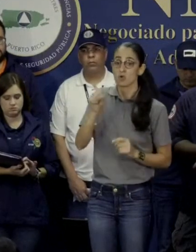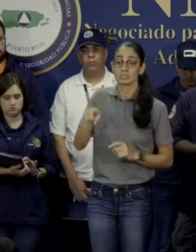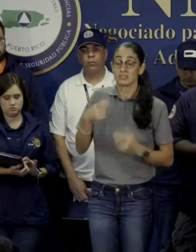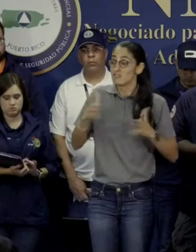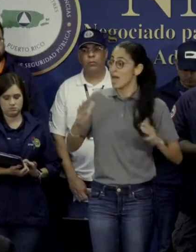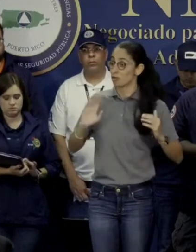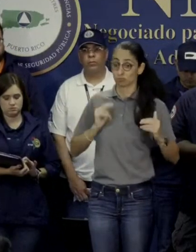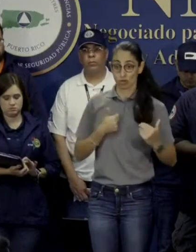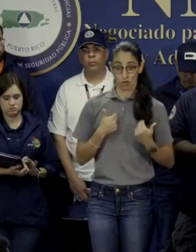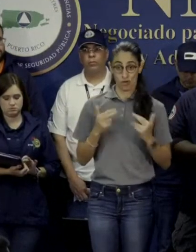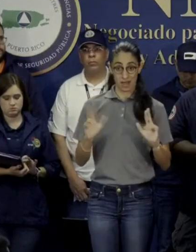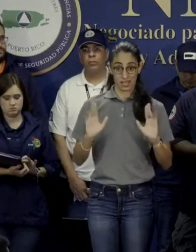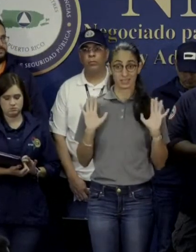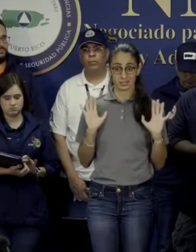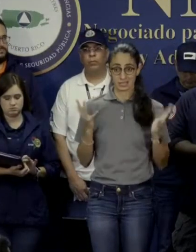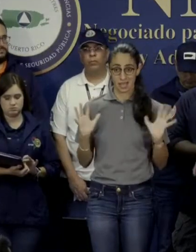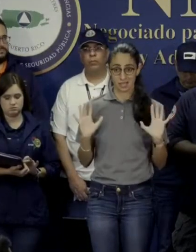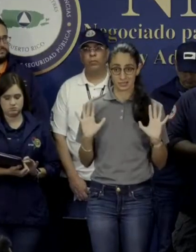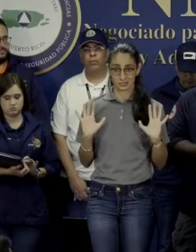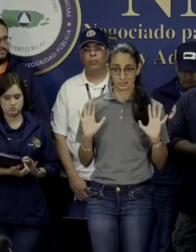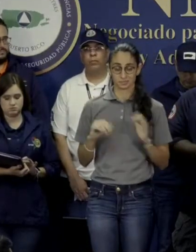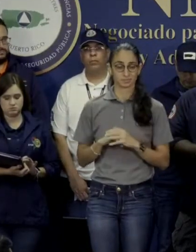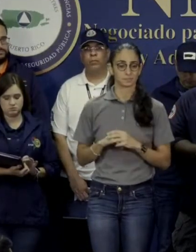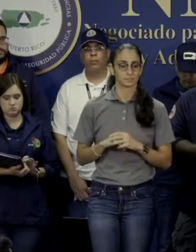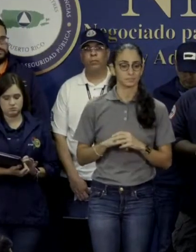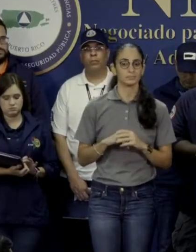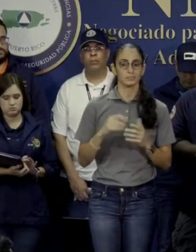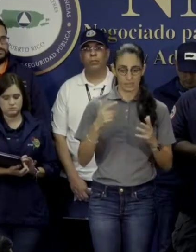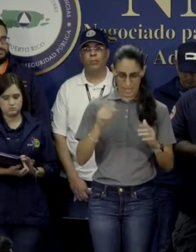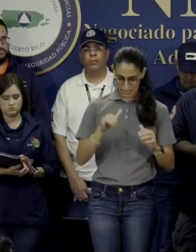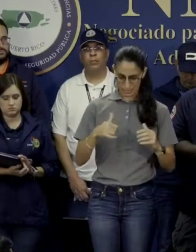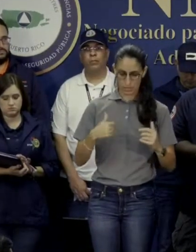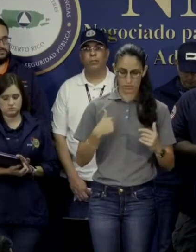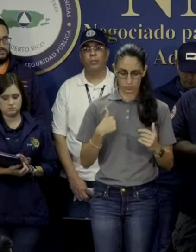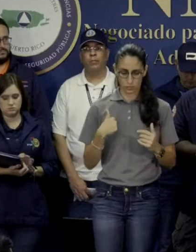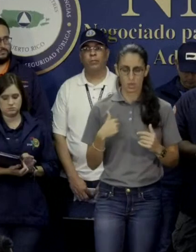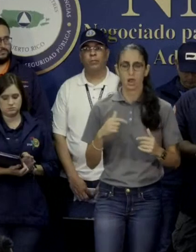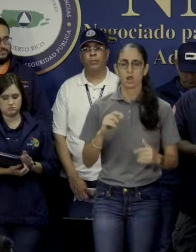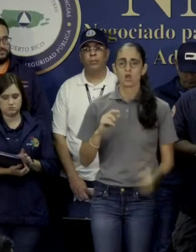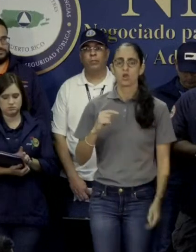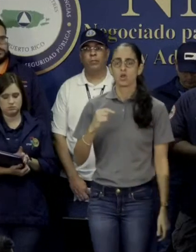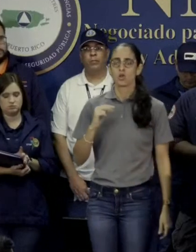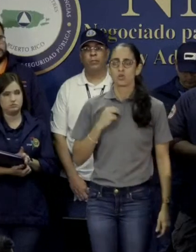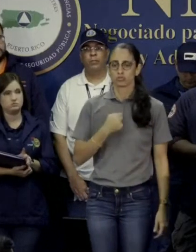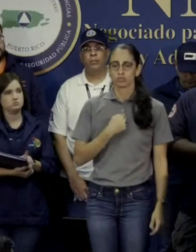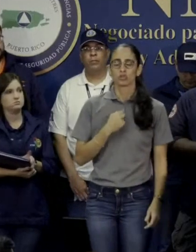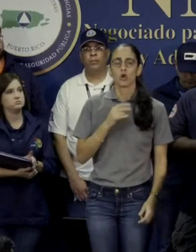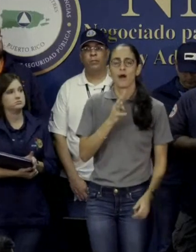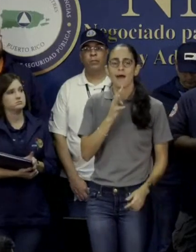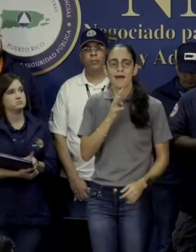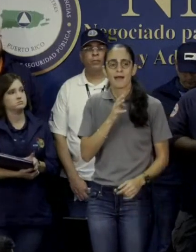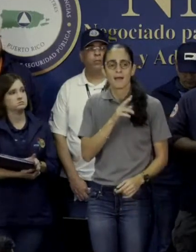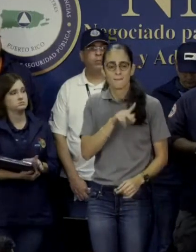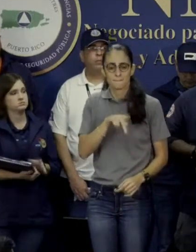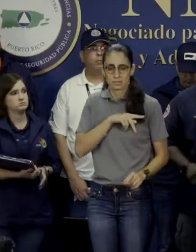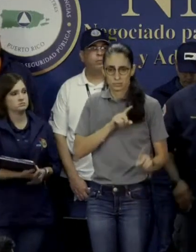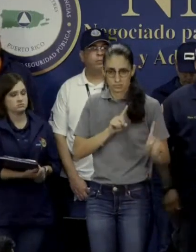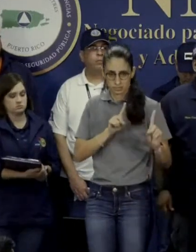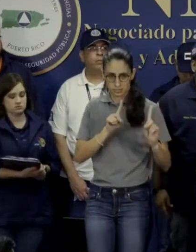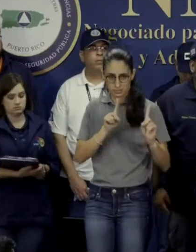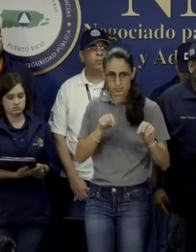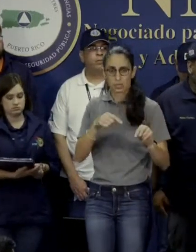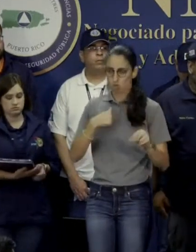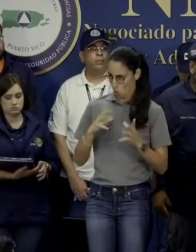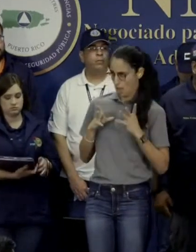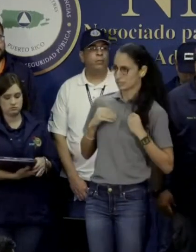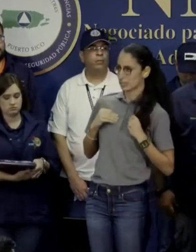necesitamos. Primero respondedores es otra cosa. Por eso esa yo la acepto. Si lo que estamos hablando es de personal asistirnos, yo acepto ese tipo